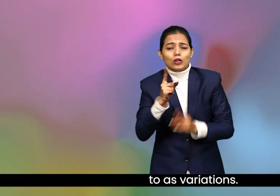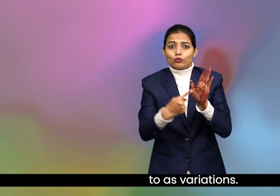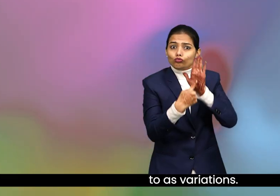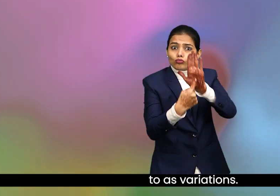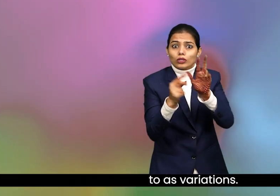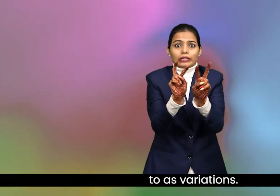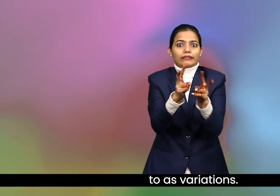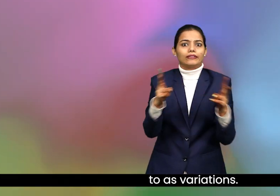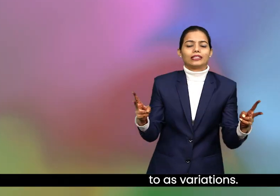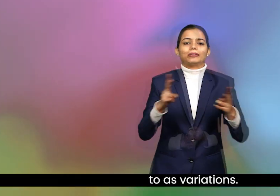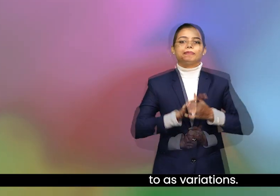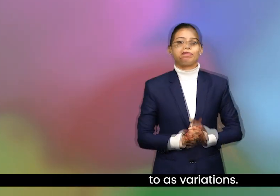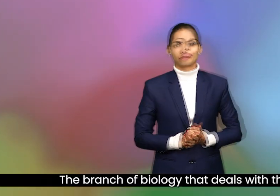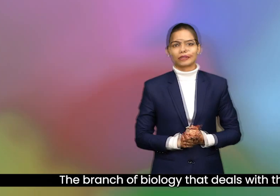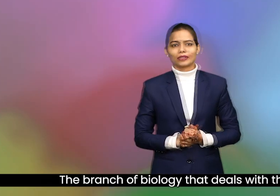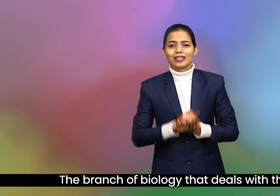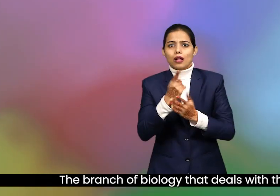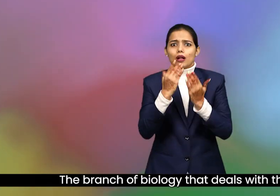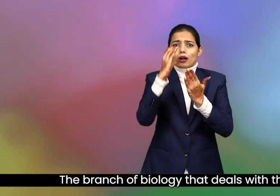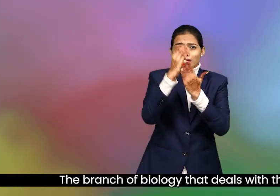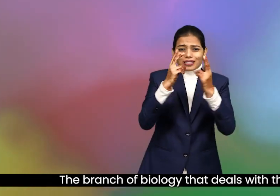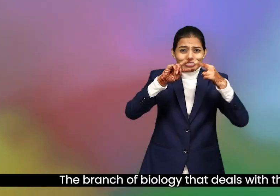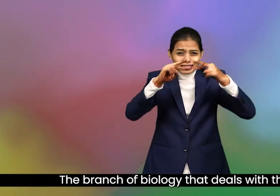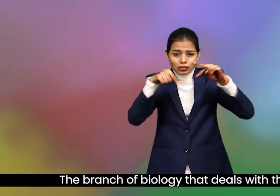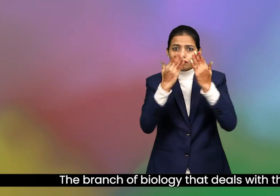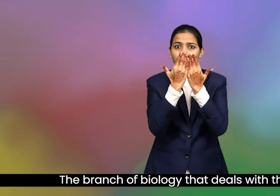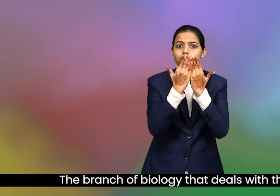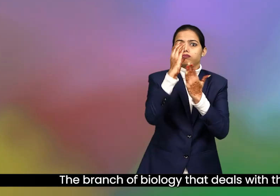என குறிப்பிடப்படுகின்றன. ஜீன்கள், மரபணு மாறுபாடு மற்றும்